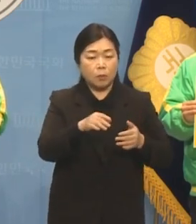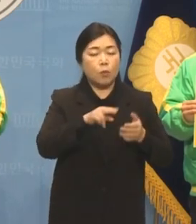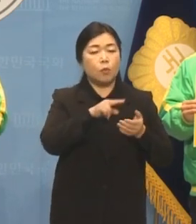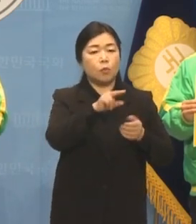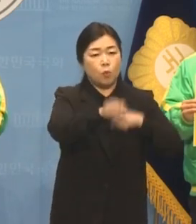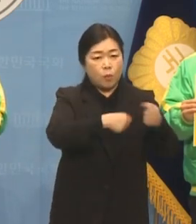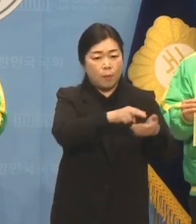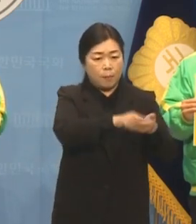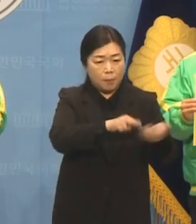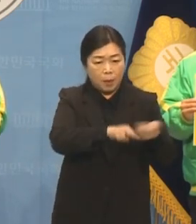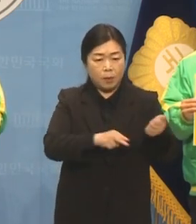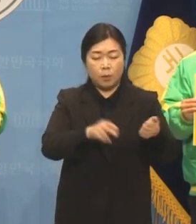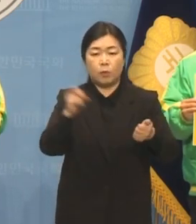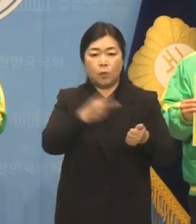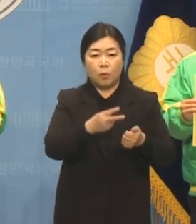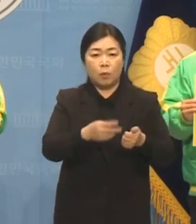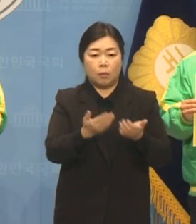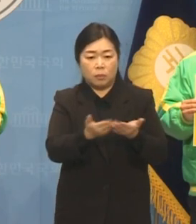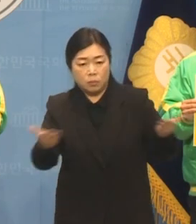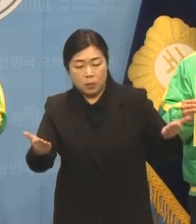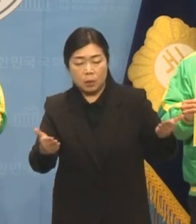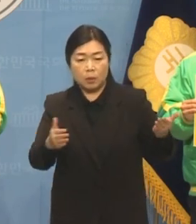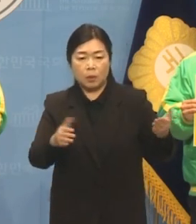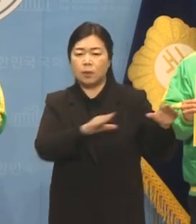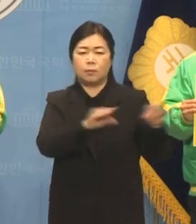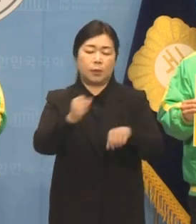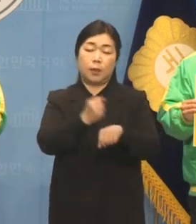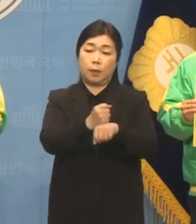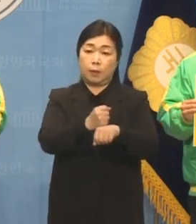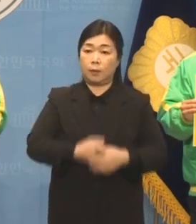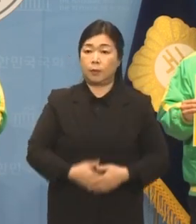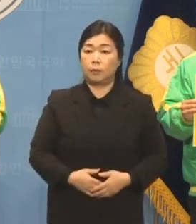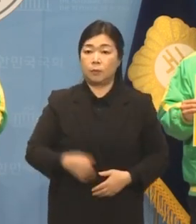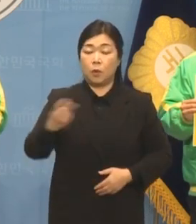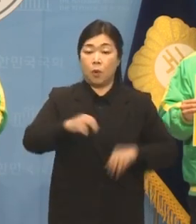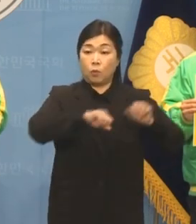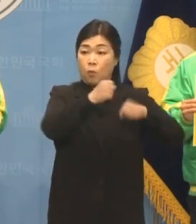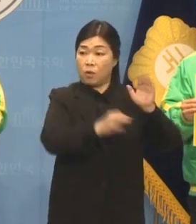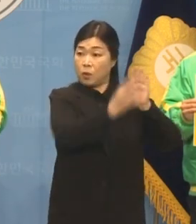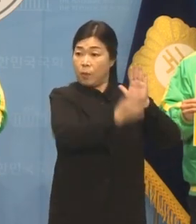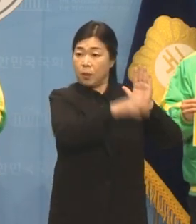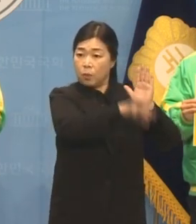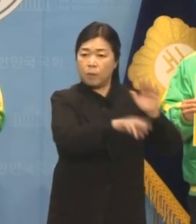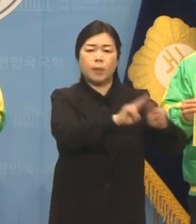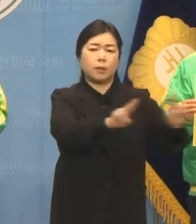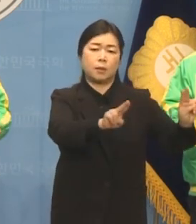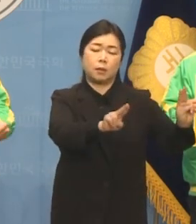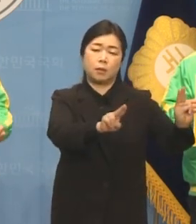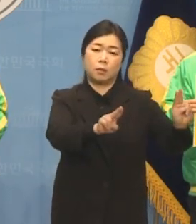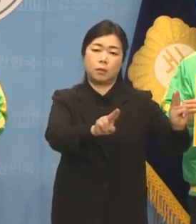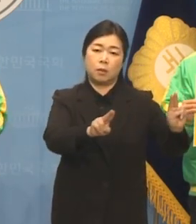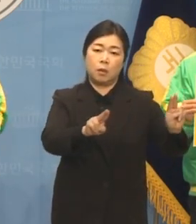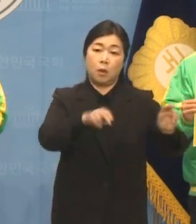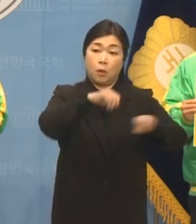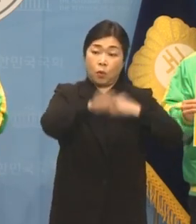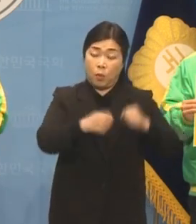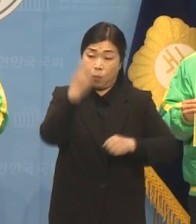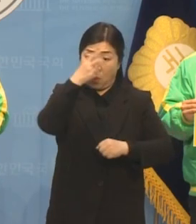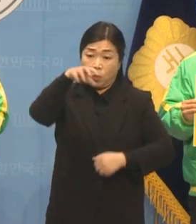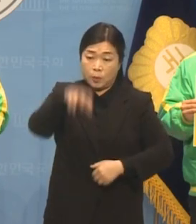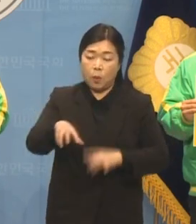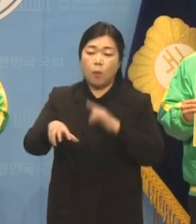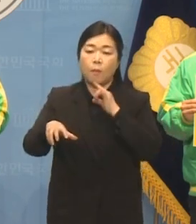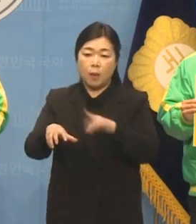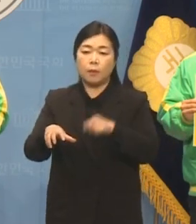금지하겠습니다. 동물 번식장과 경매장도 단계적으로 폐지하고 동물보호소를 통해서만 반려동물을 분양받을